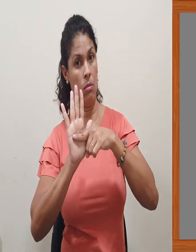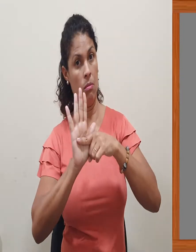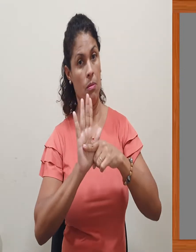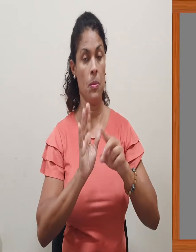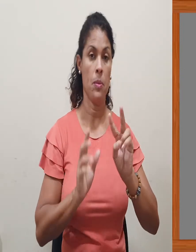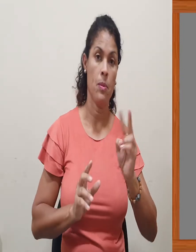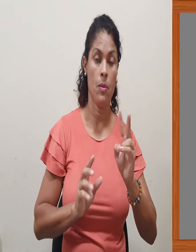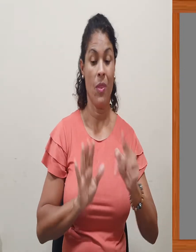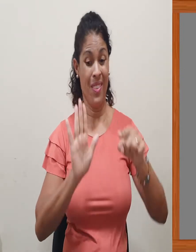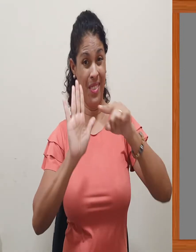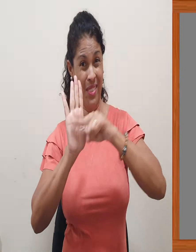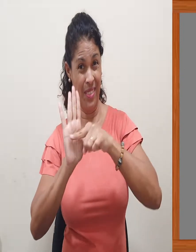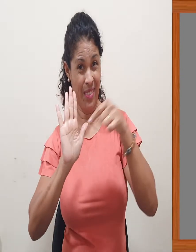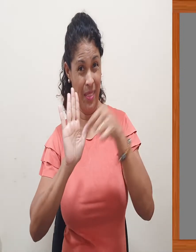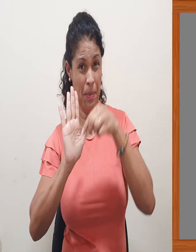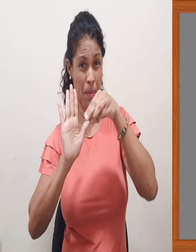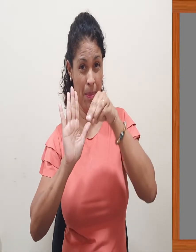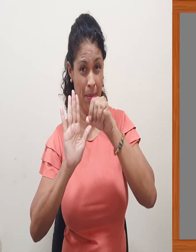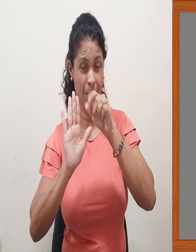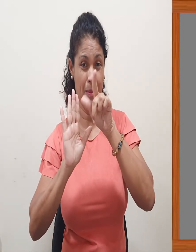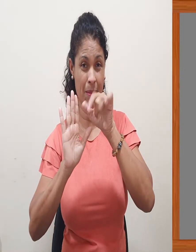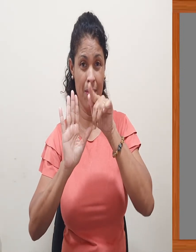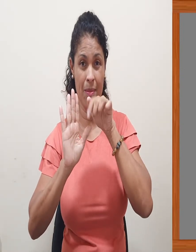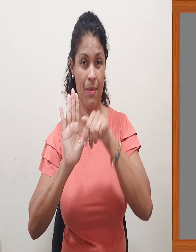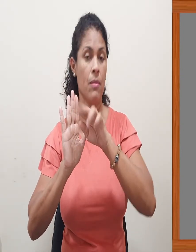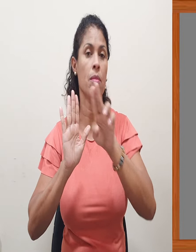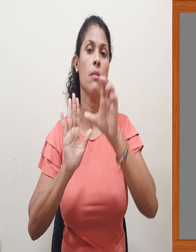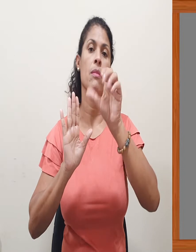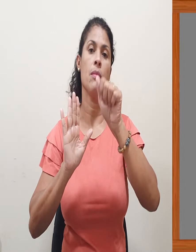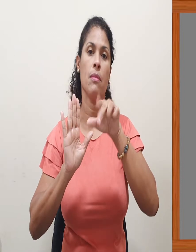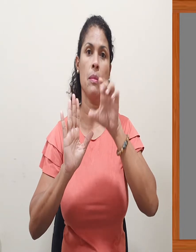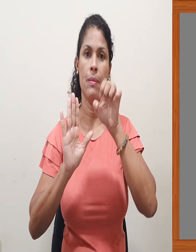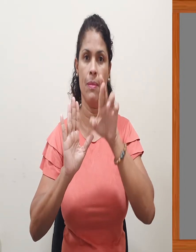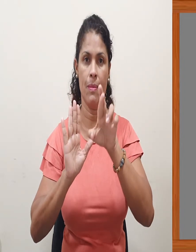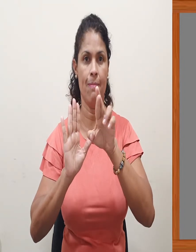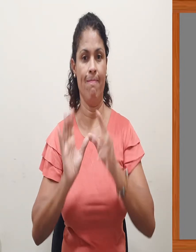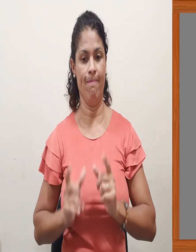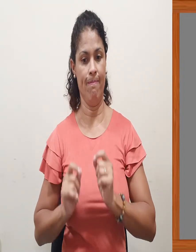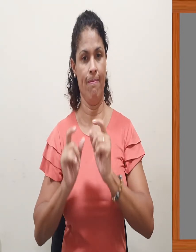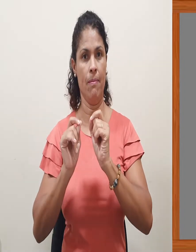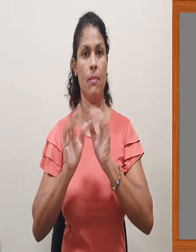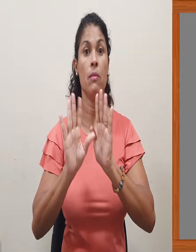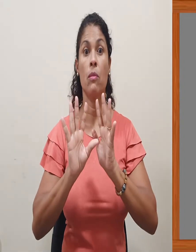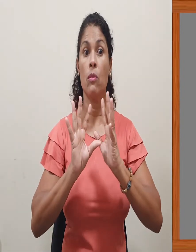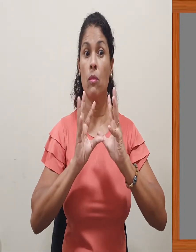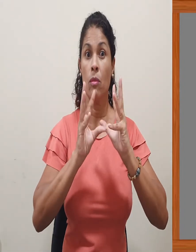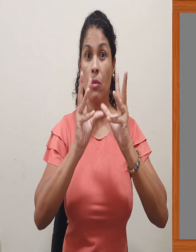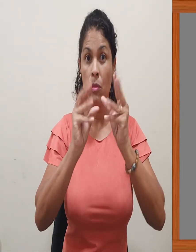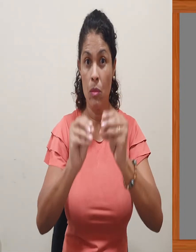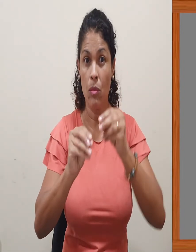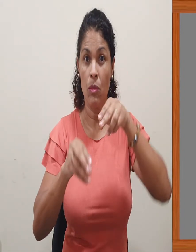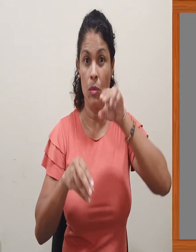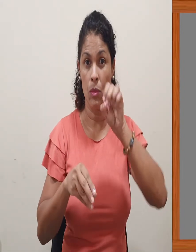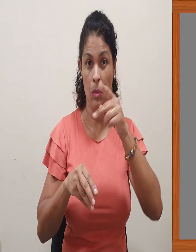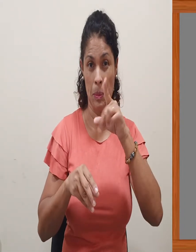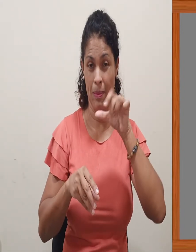uma massa celular. A neoplasia pode ser benigna ou maligna. Quando é maligna,